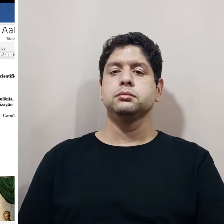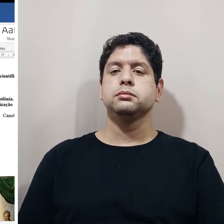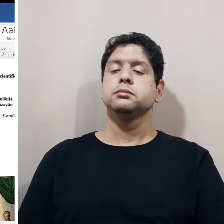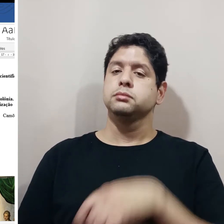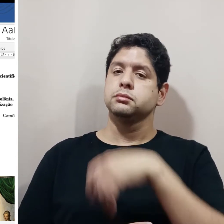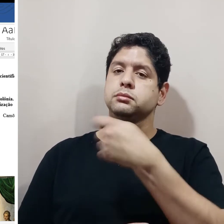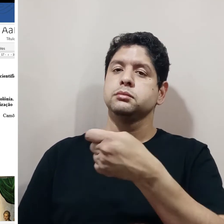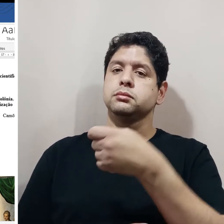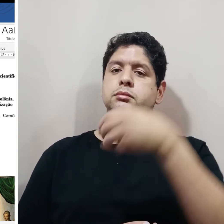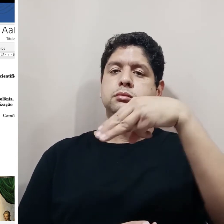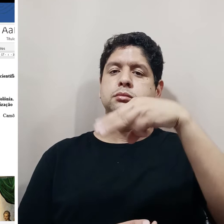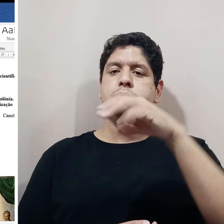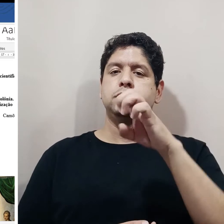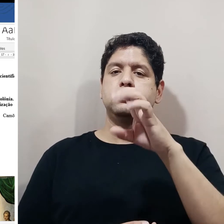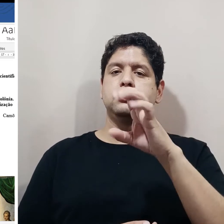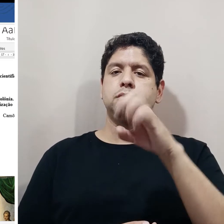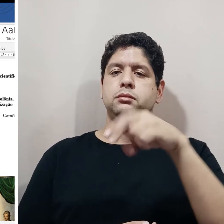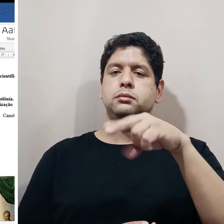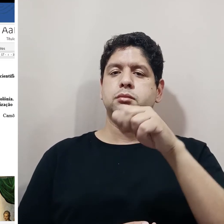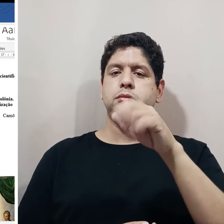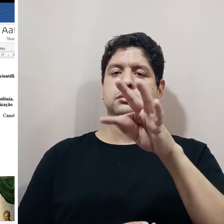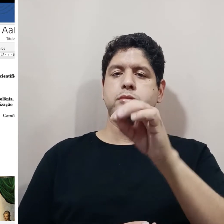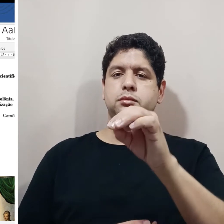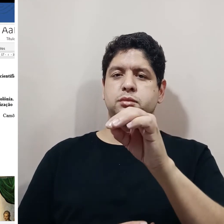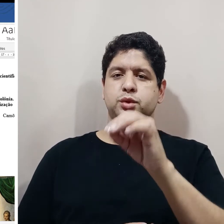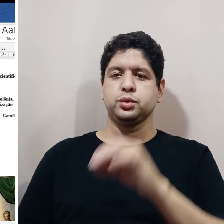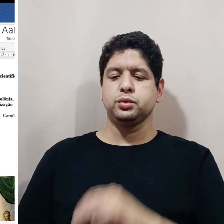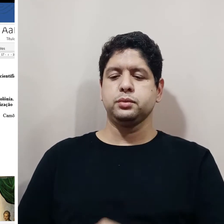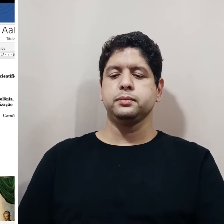patrocinar os artistas